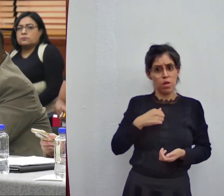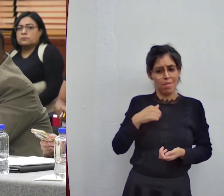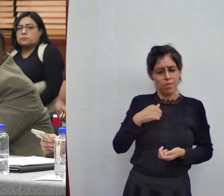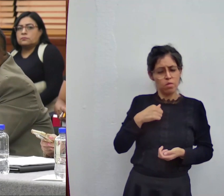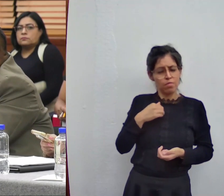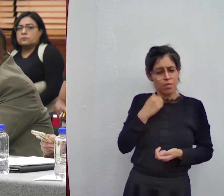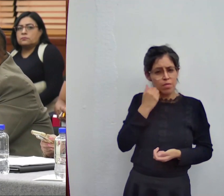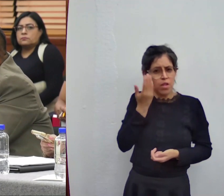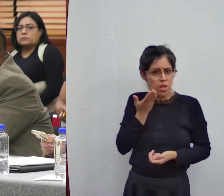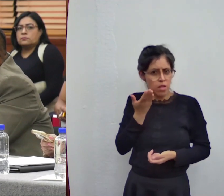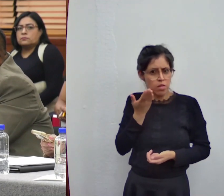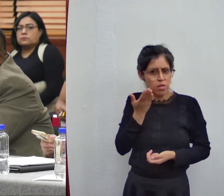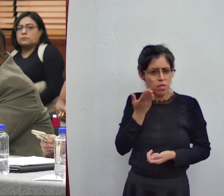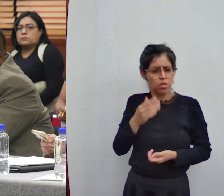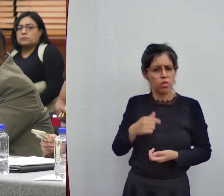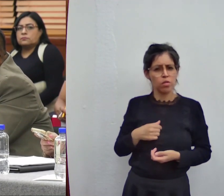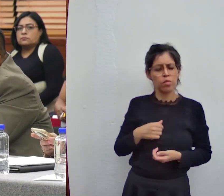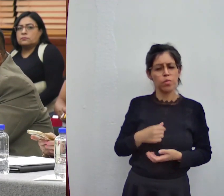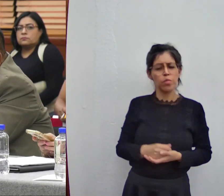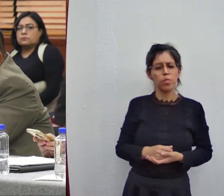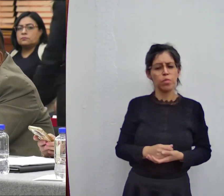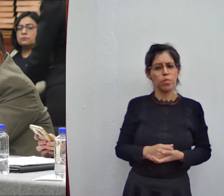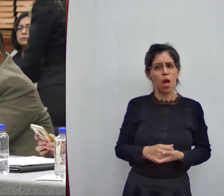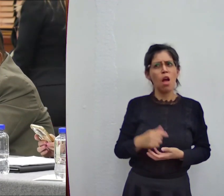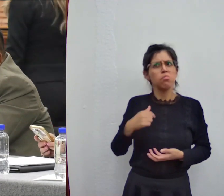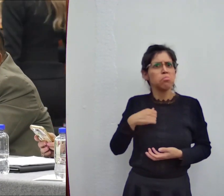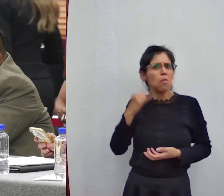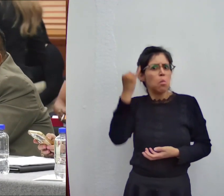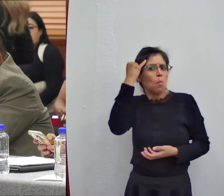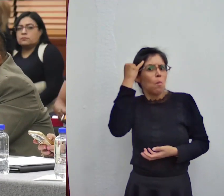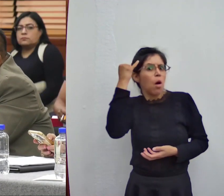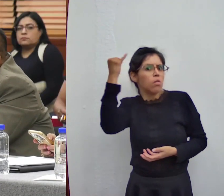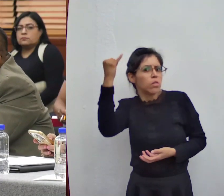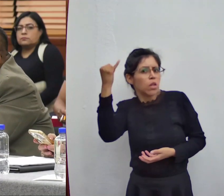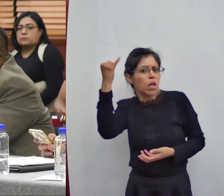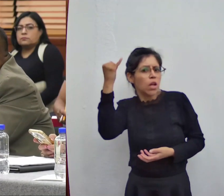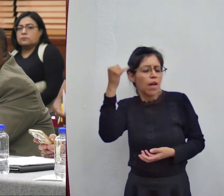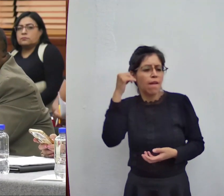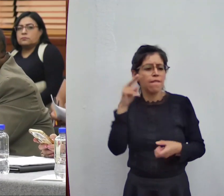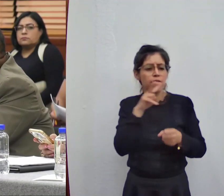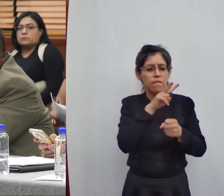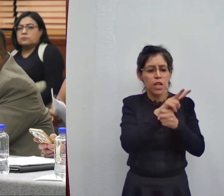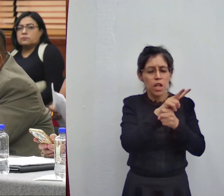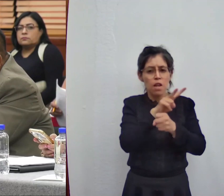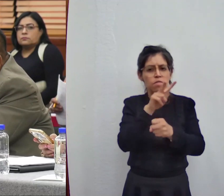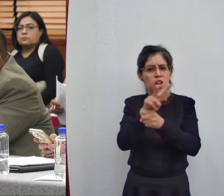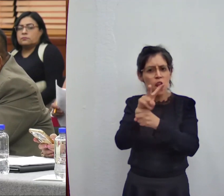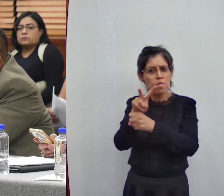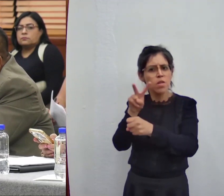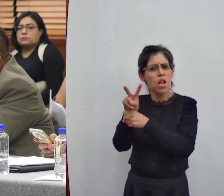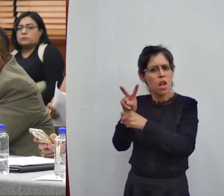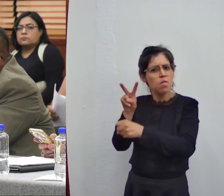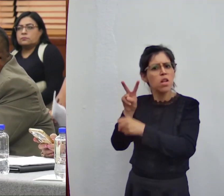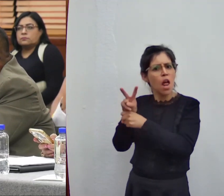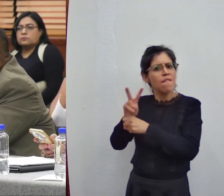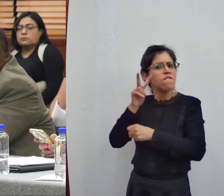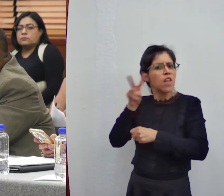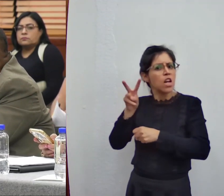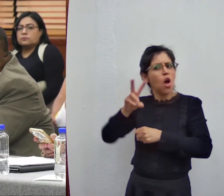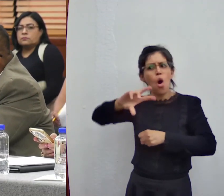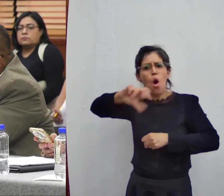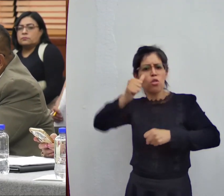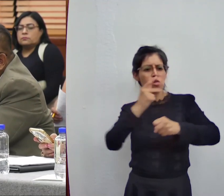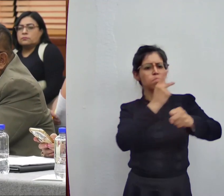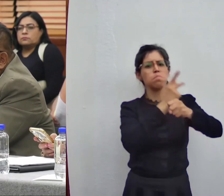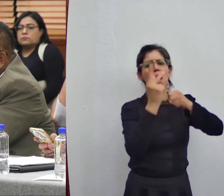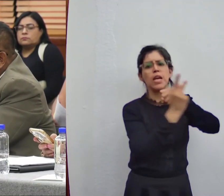gustaría que se hiciera, por ejemplo, ver las acciones buenas de otros países. No